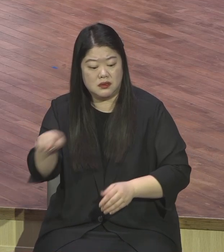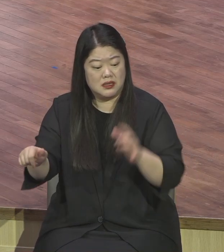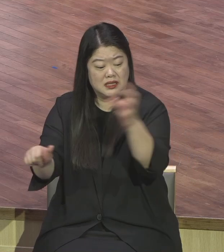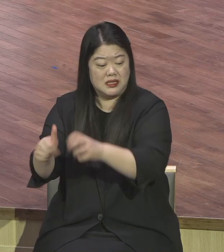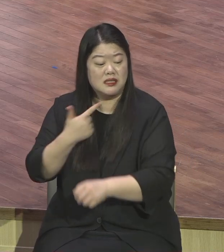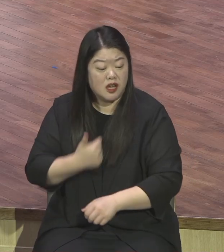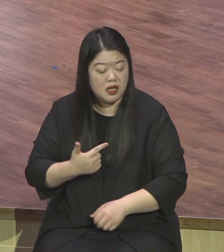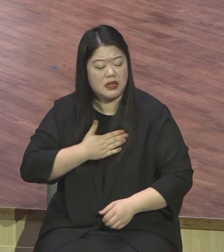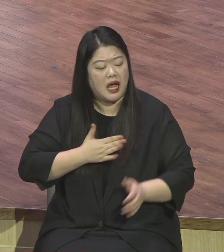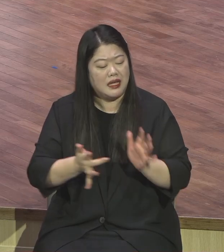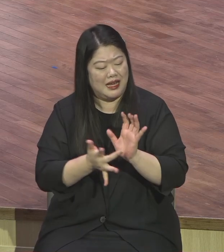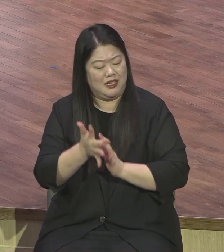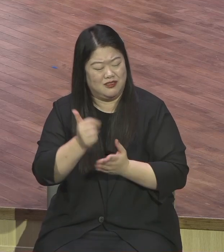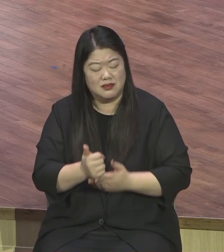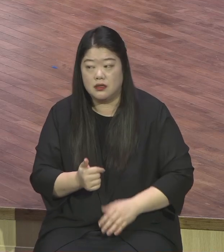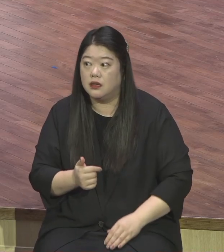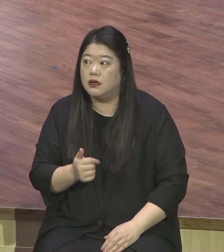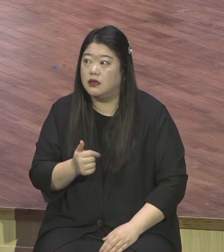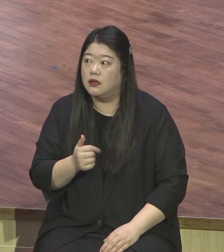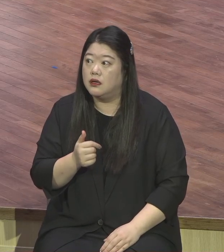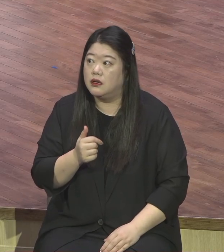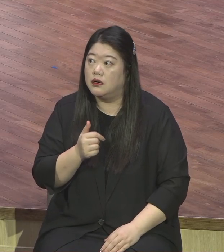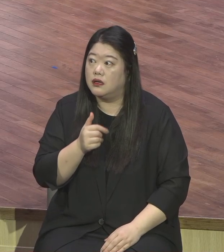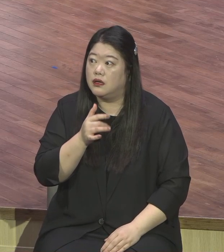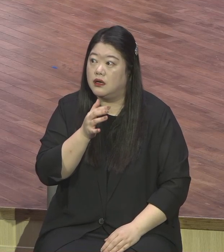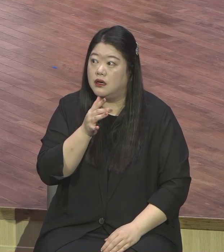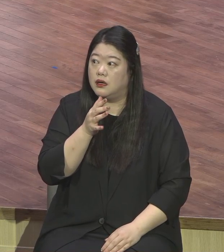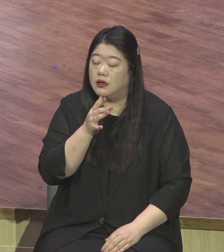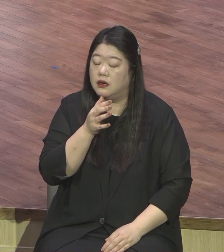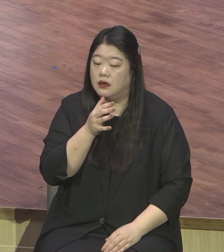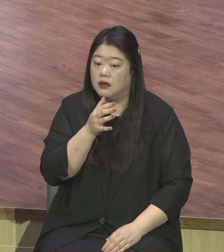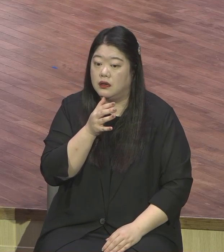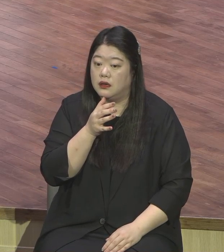인생 대전환이 시작됐습니다.